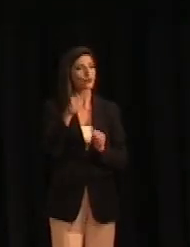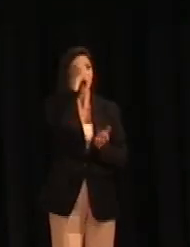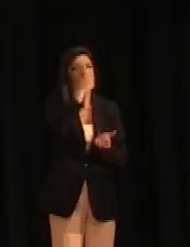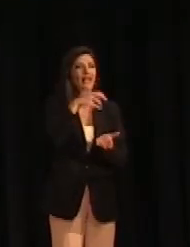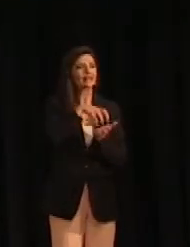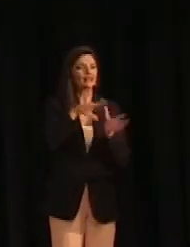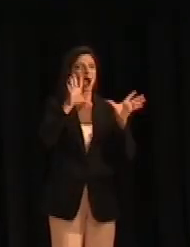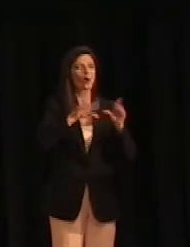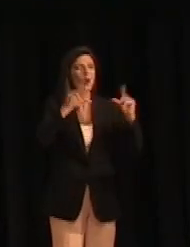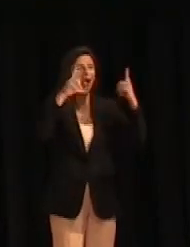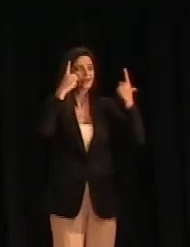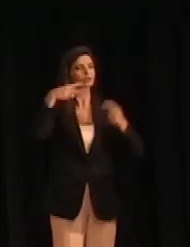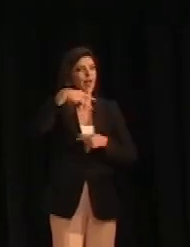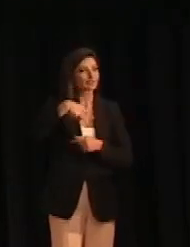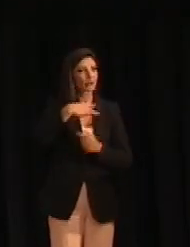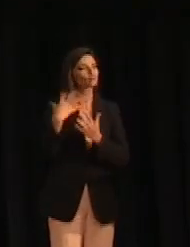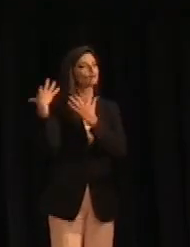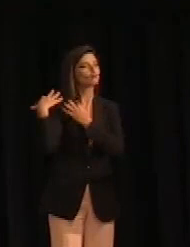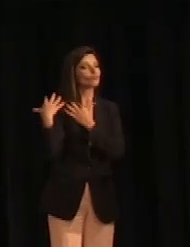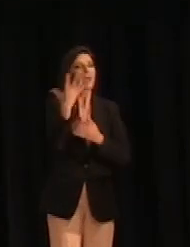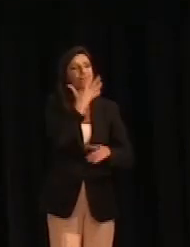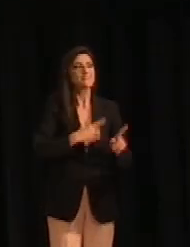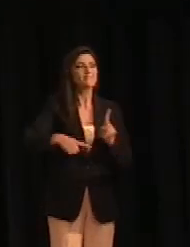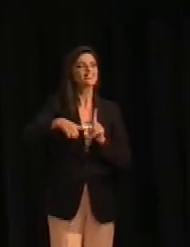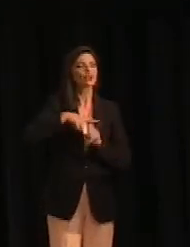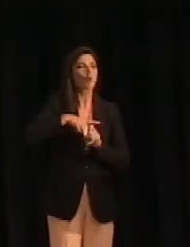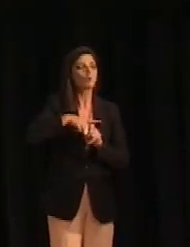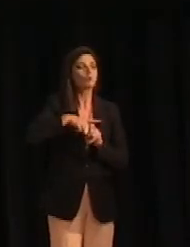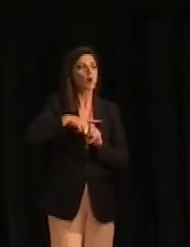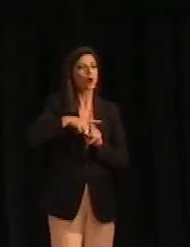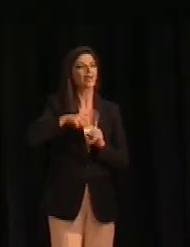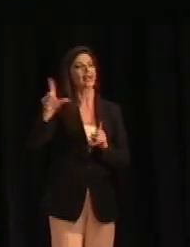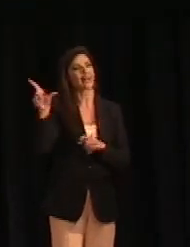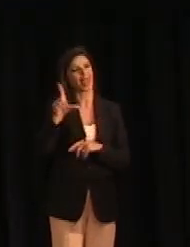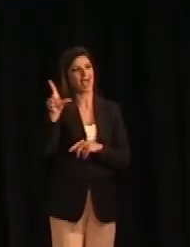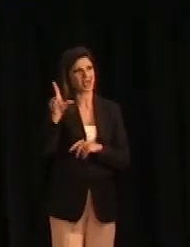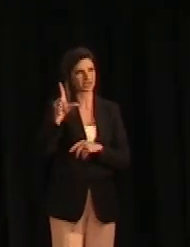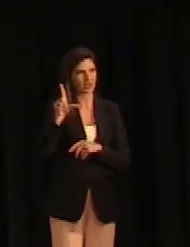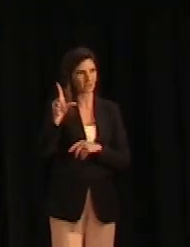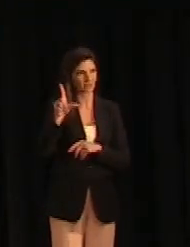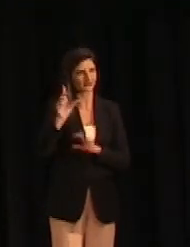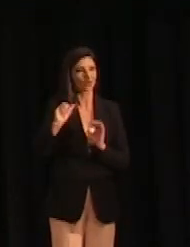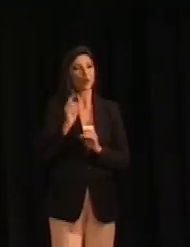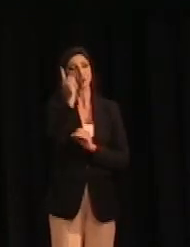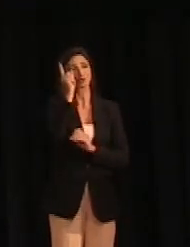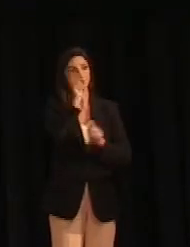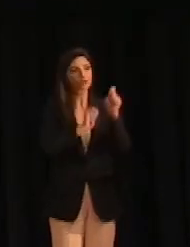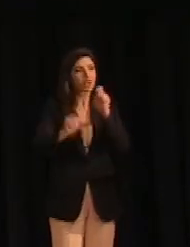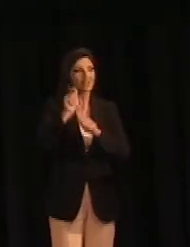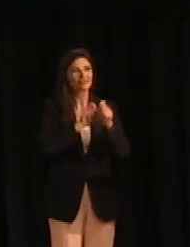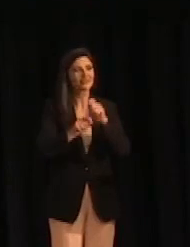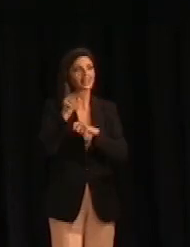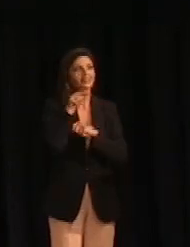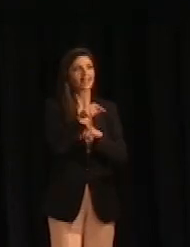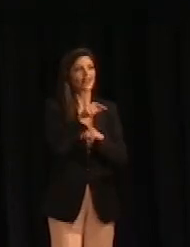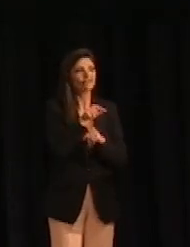μια ιστορική μητρόπολη που πρώτος της Επίσκοπος και ιδρυτής δεν είναι άλλος από τον Φίλο